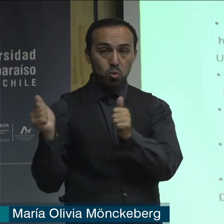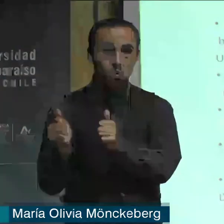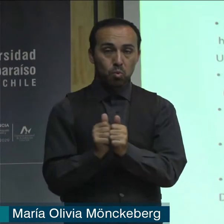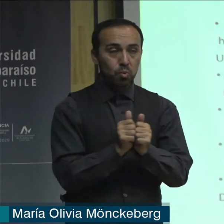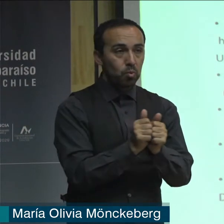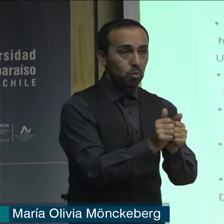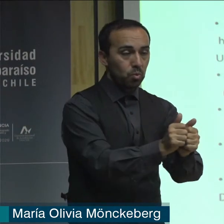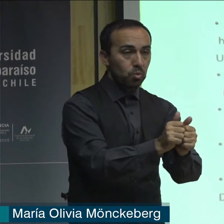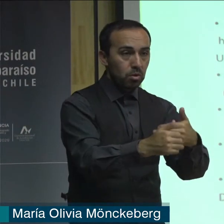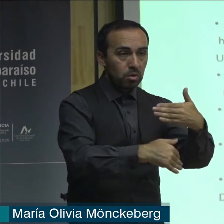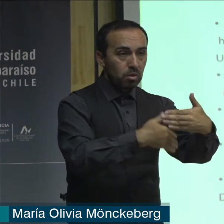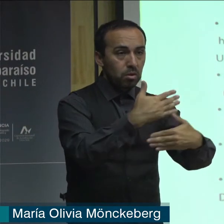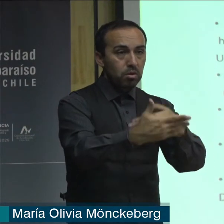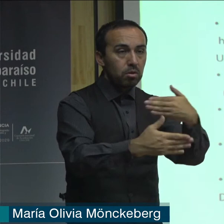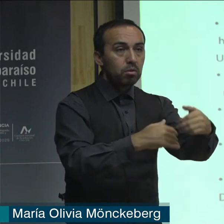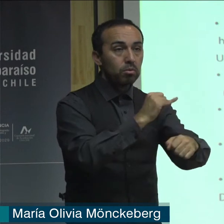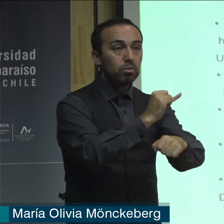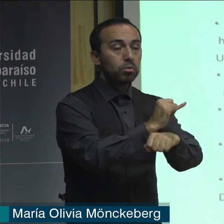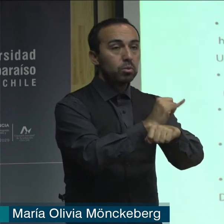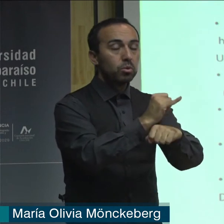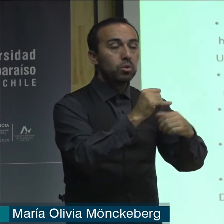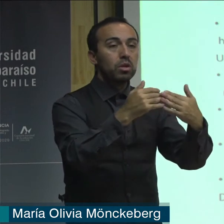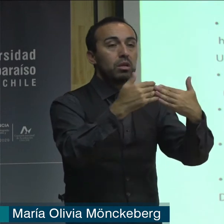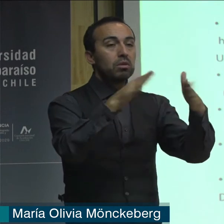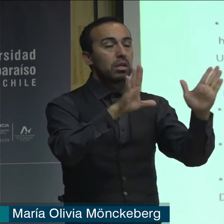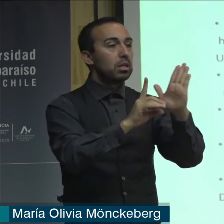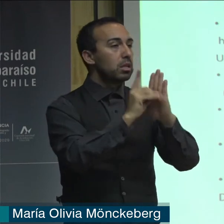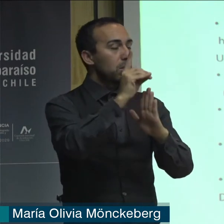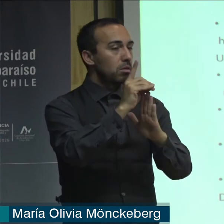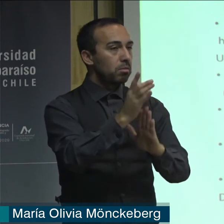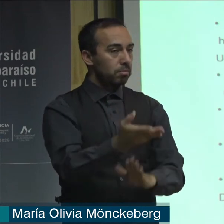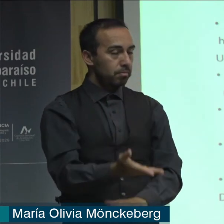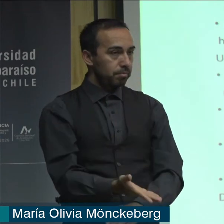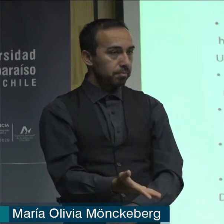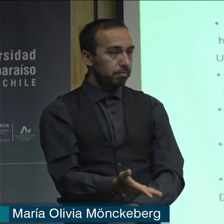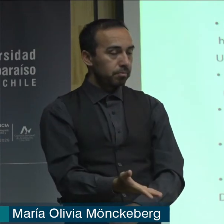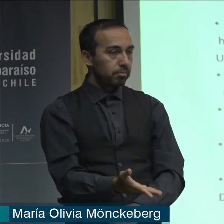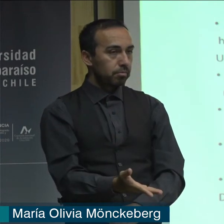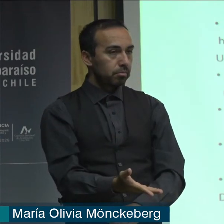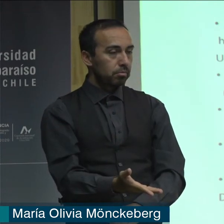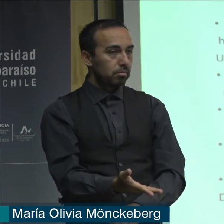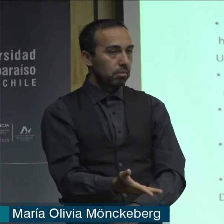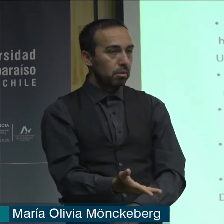el Instituto libertad y desarrollo entonces